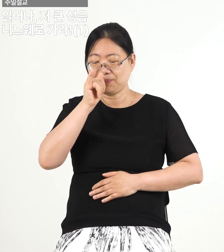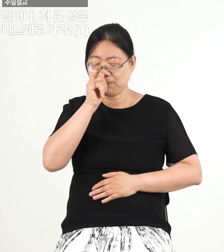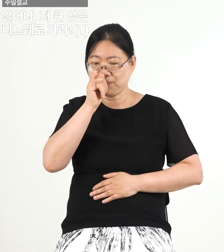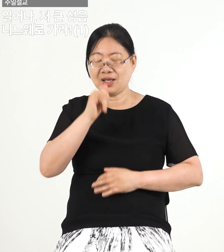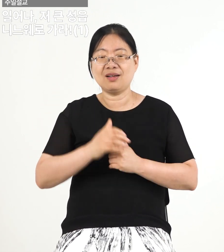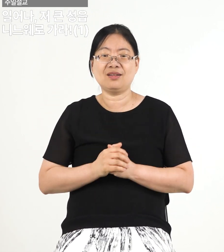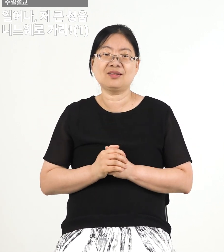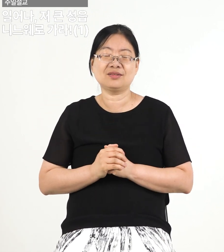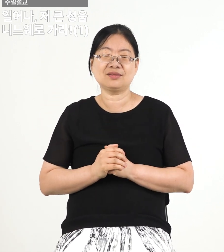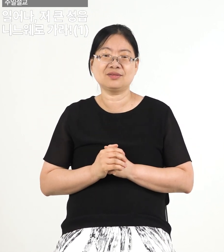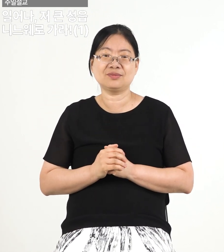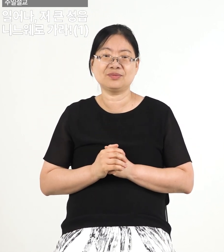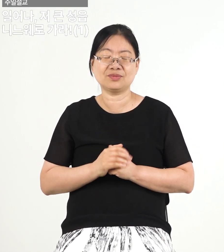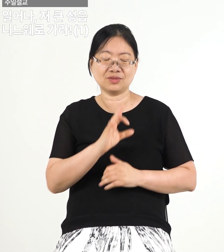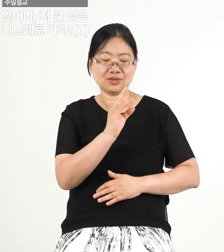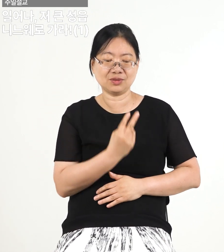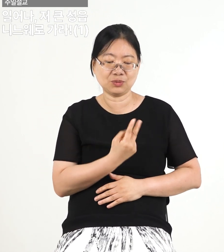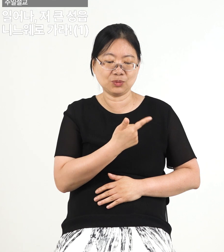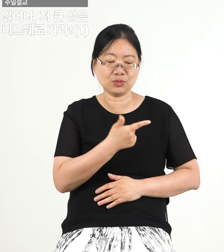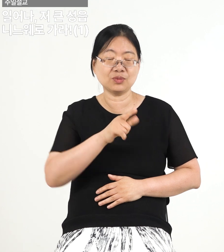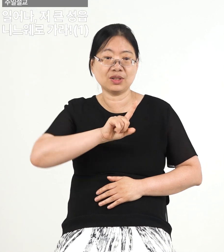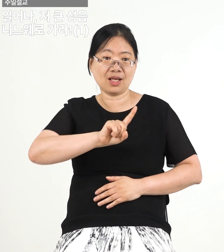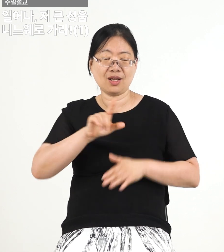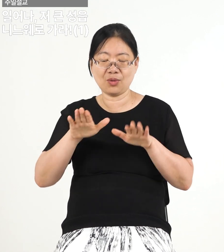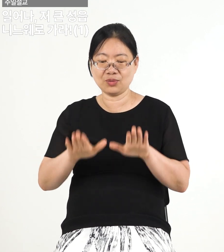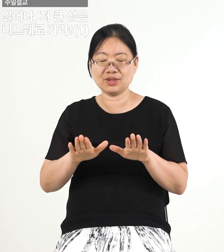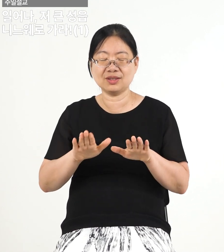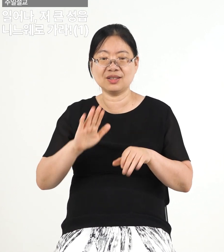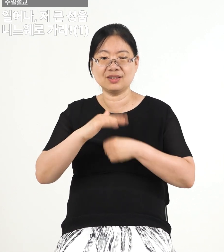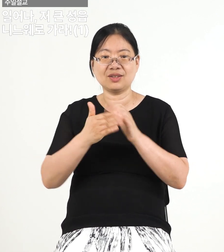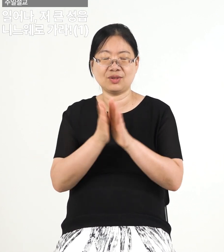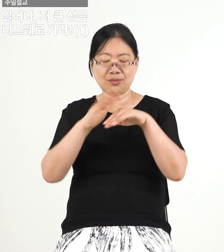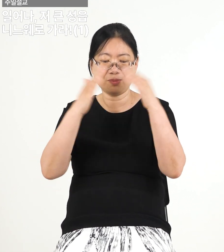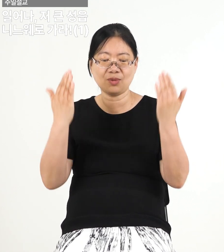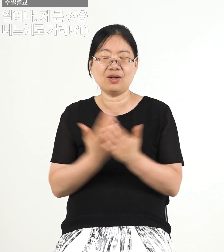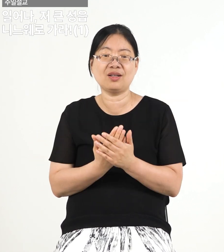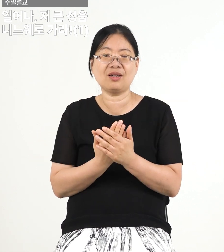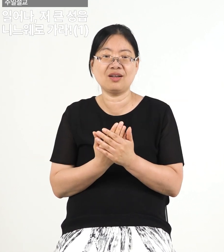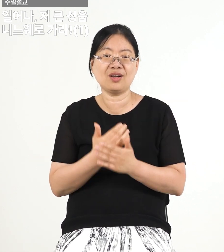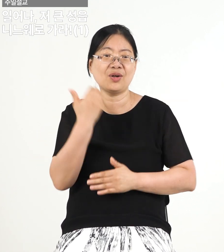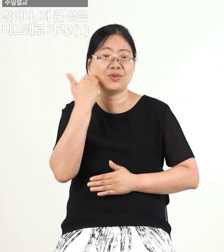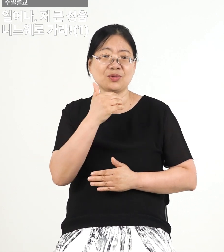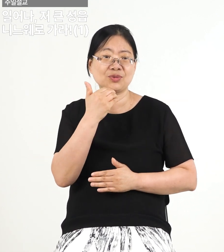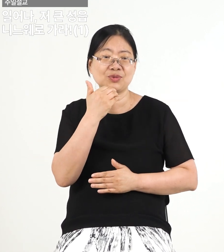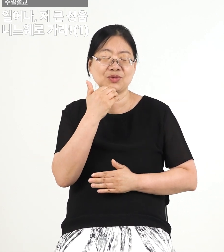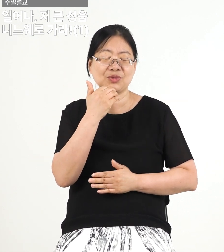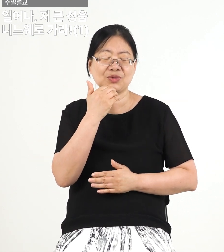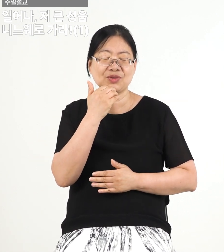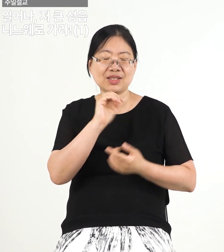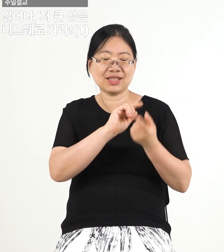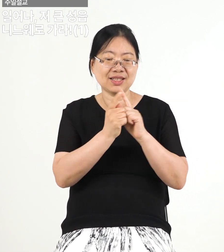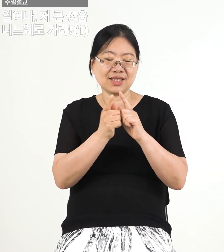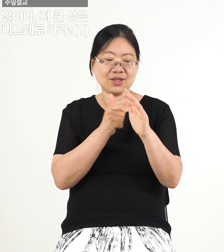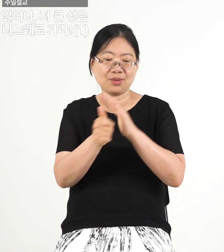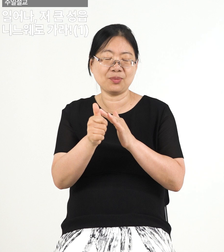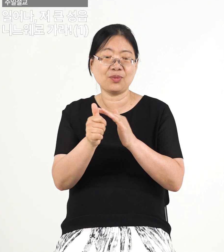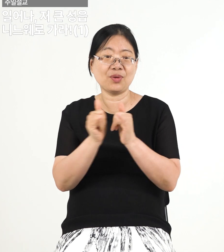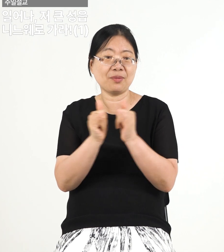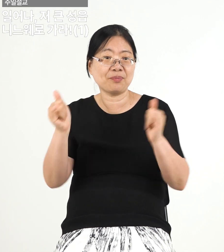있겠구나. 그 요나는 오늘 이 성경 전체에서 누구를 대신하는 대표적인 인물입니까?